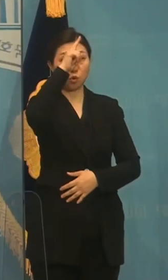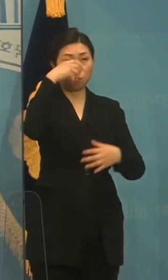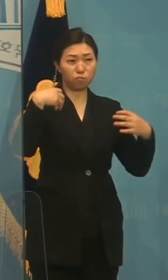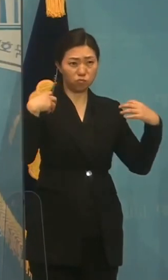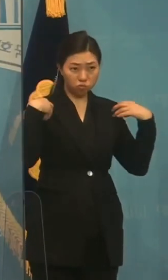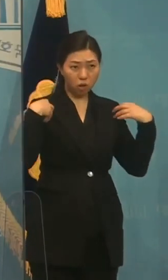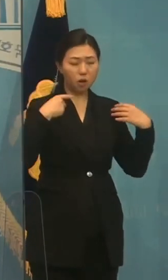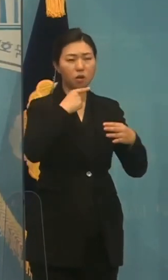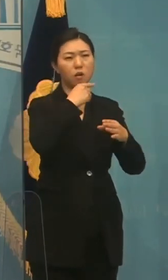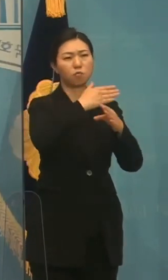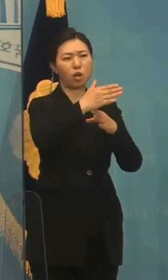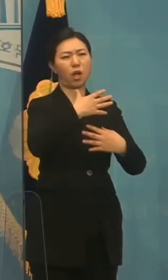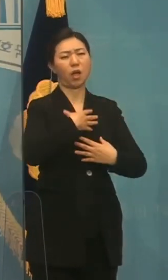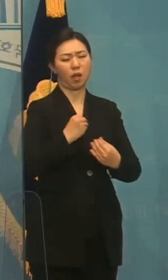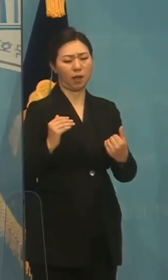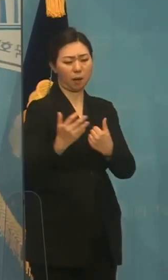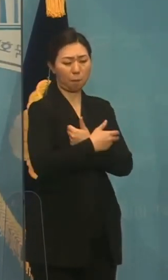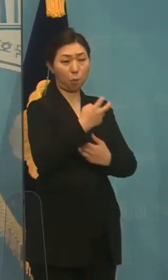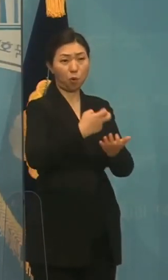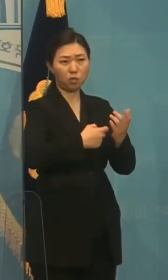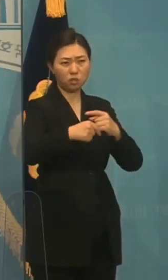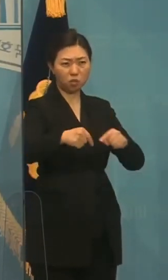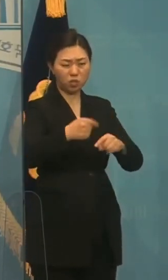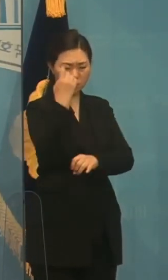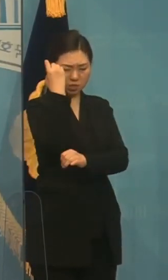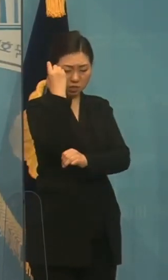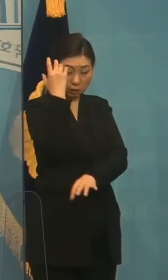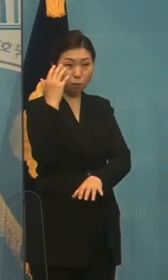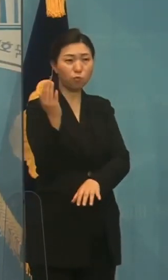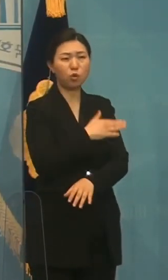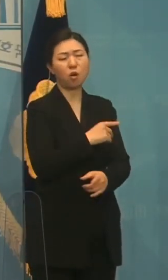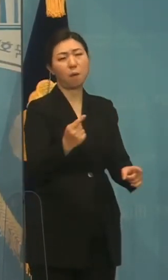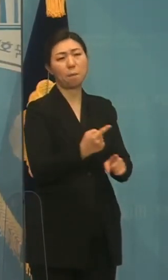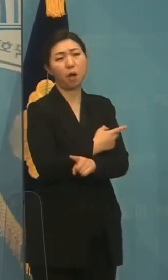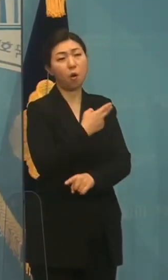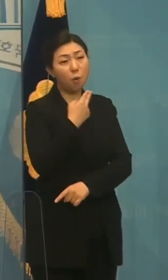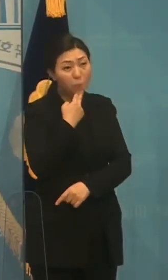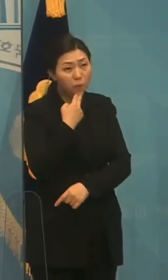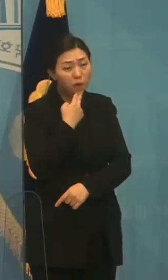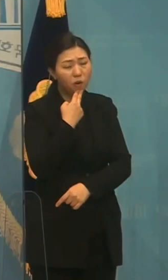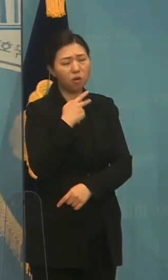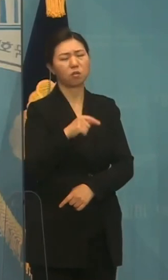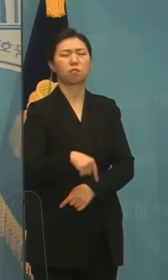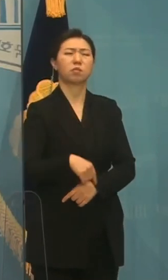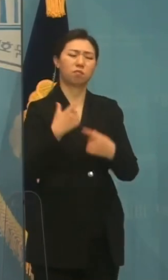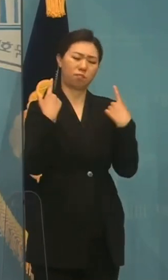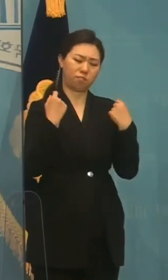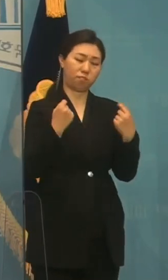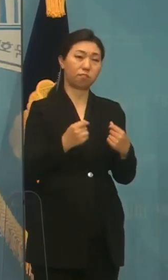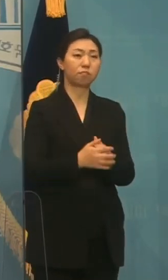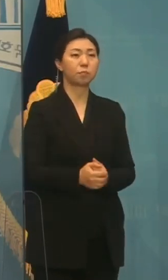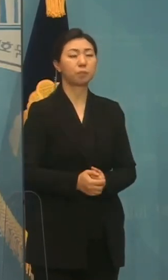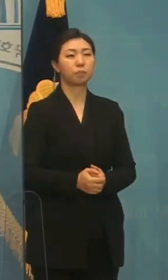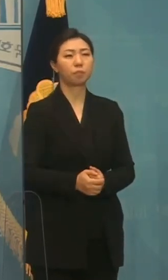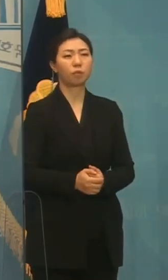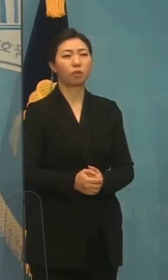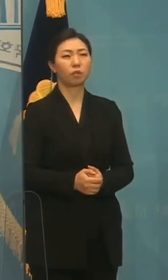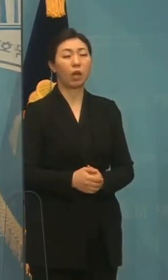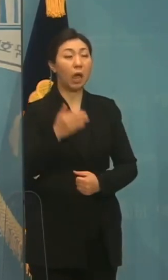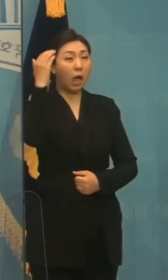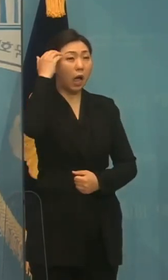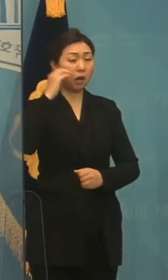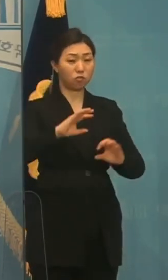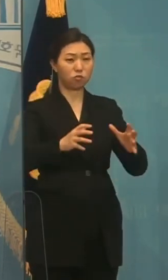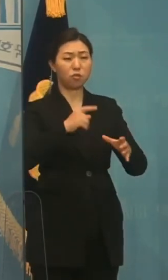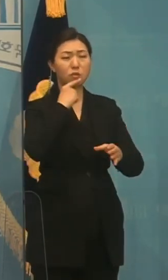대북 안보정책의 근본을 바꾸지 않고는 도저히 있을 수가 없다. 그래서 지금 대한민국은